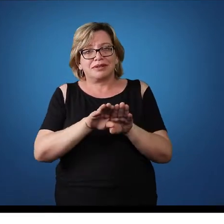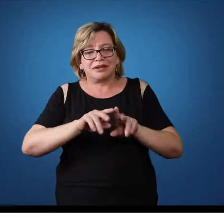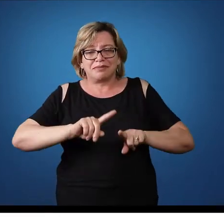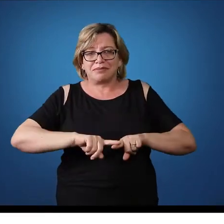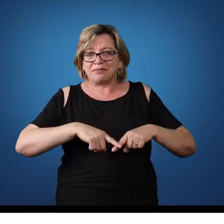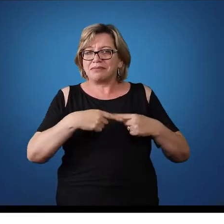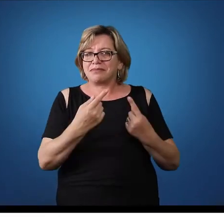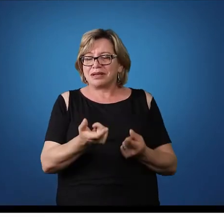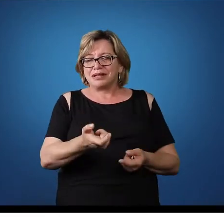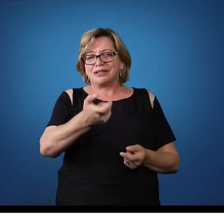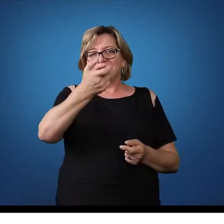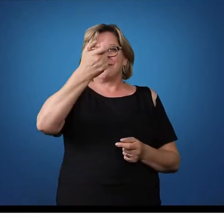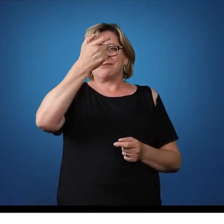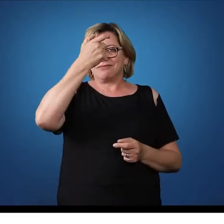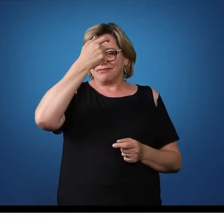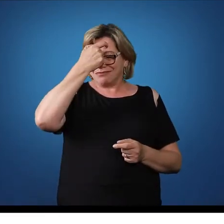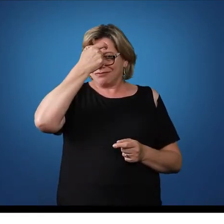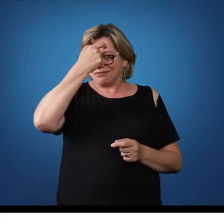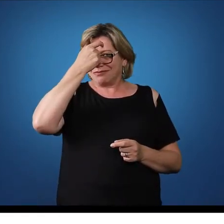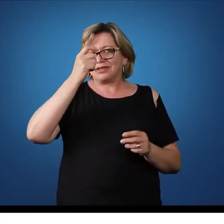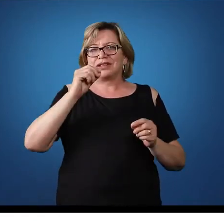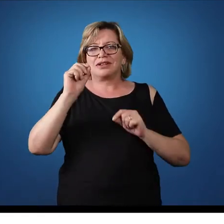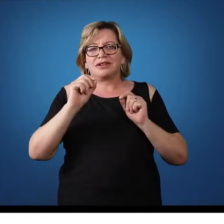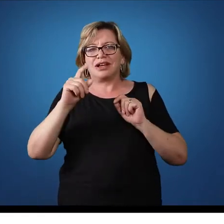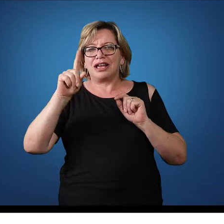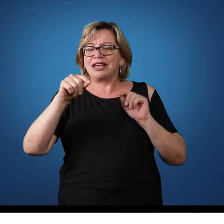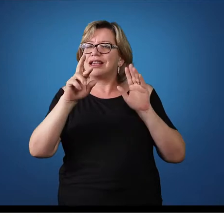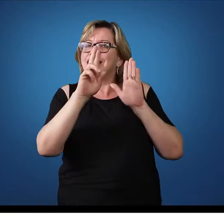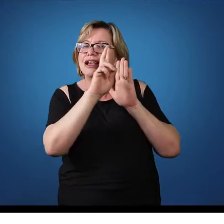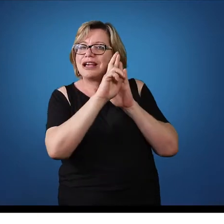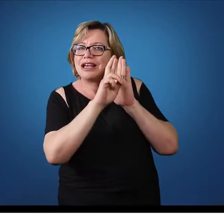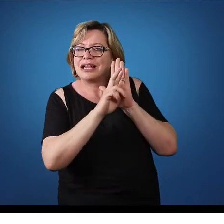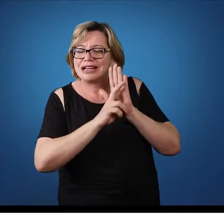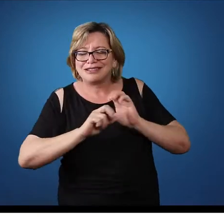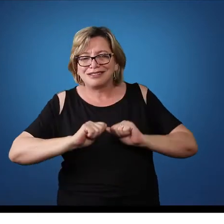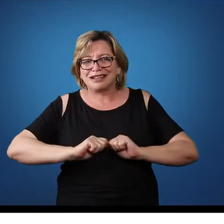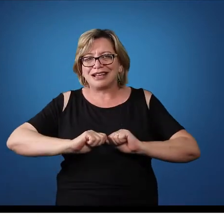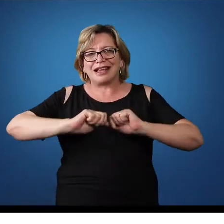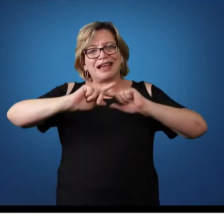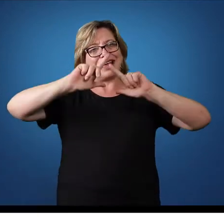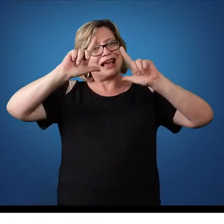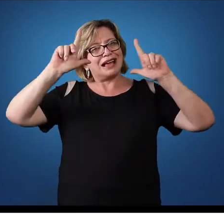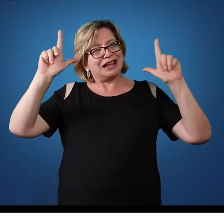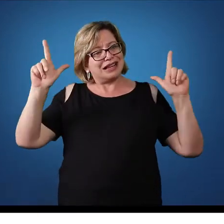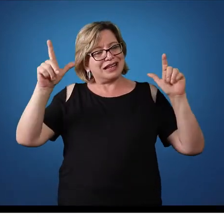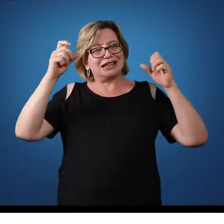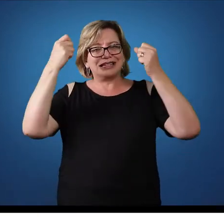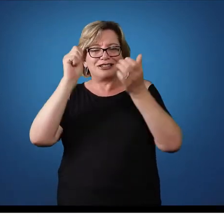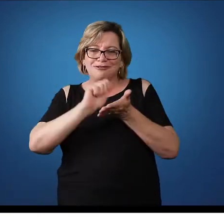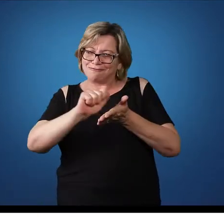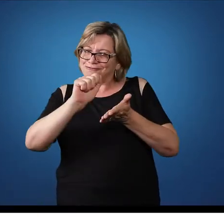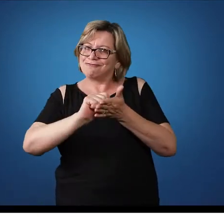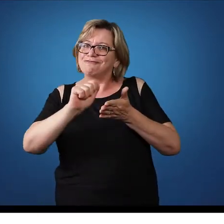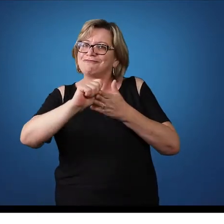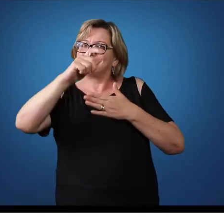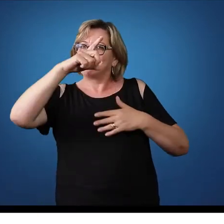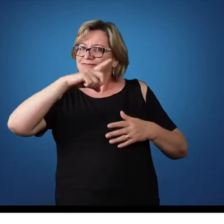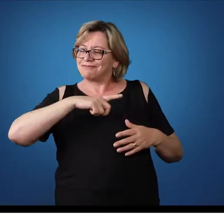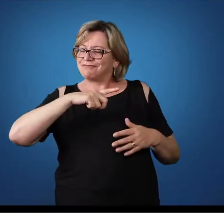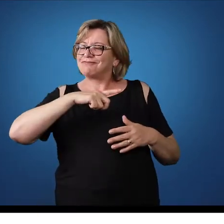no direito, o que a gente tem é um conjunto de normas que é explícito, que é escrito, no